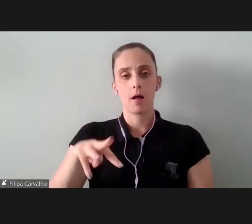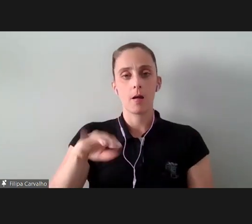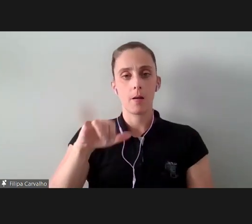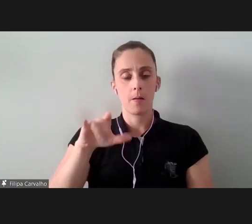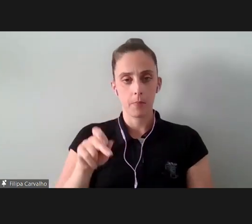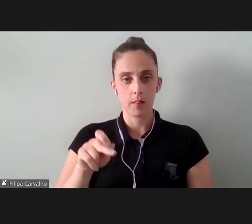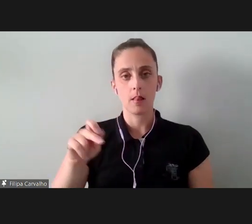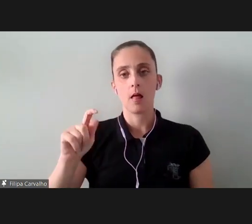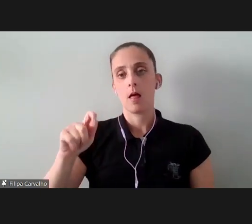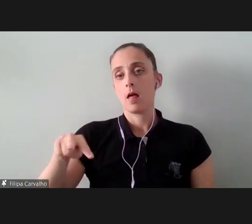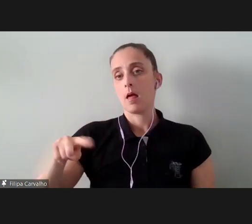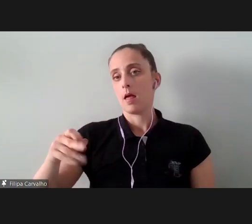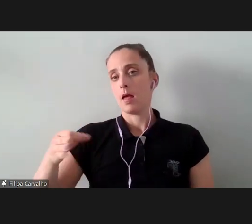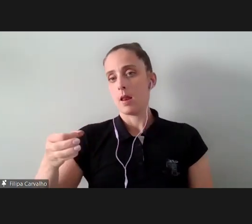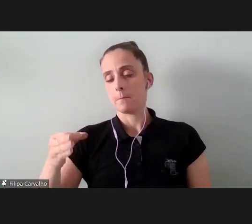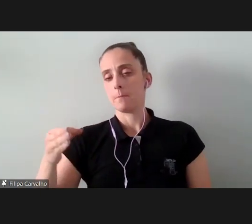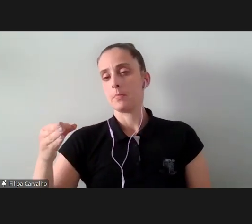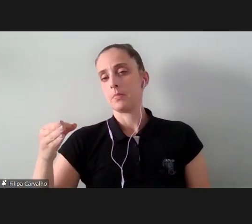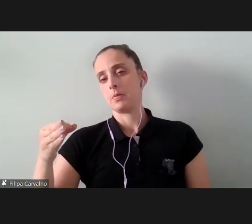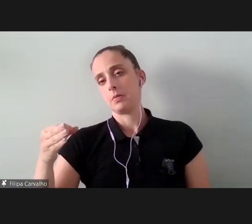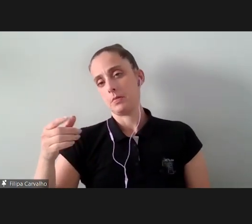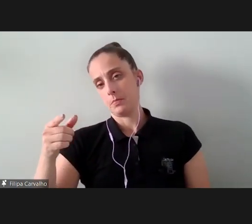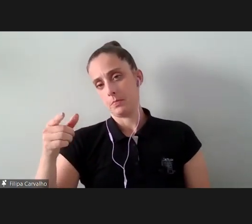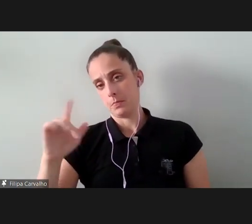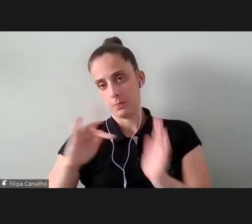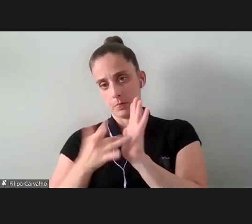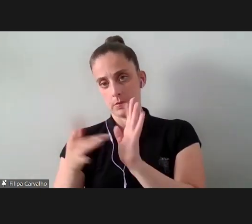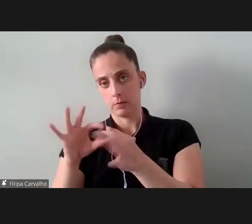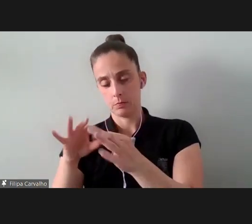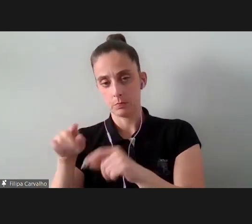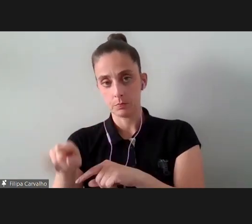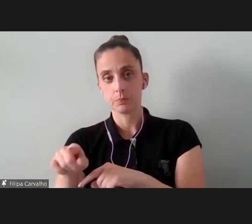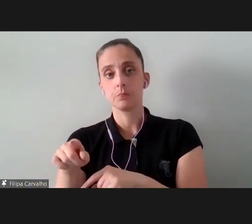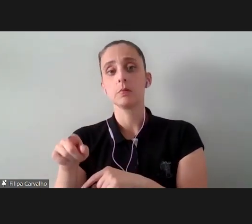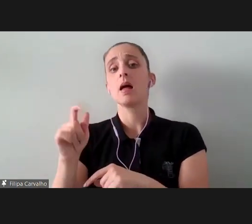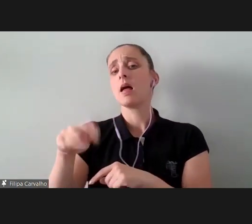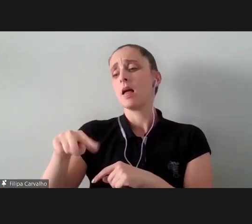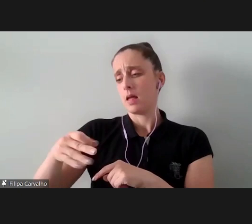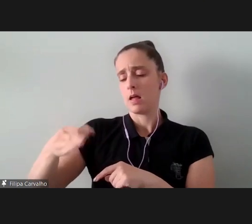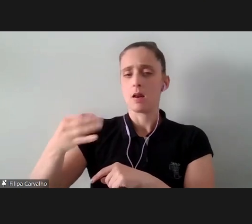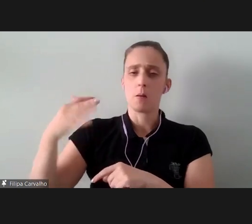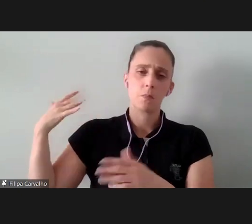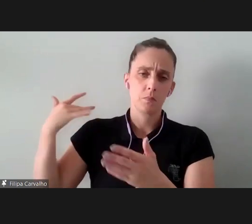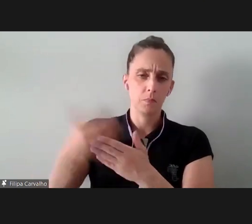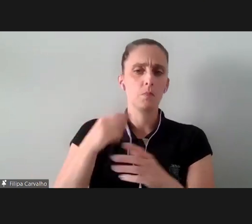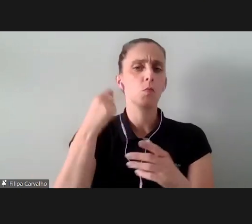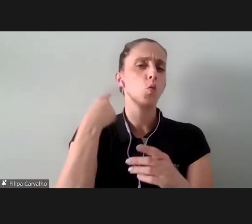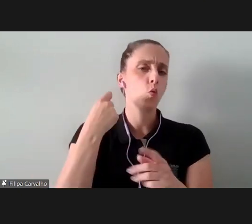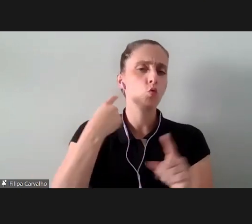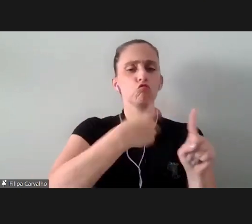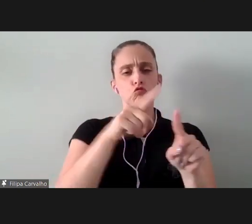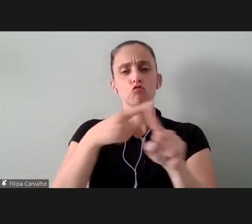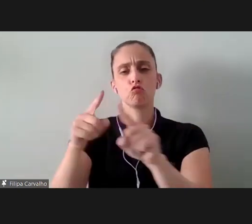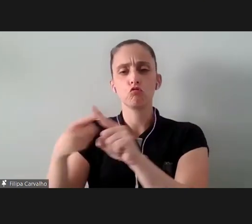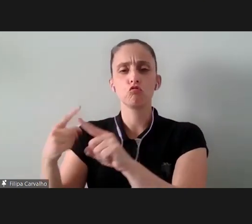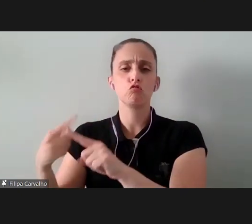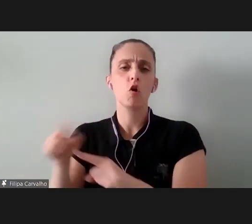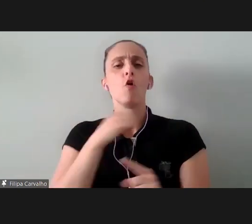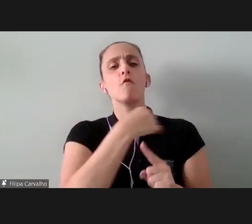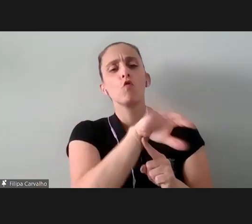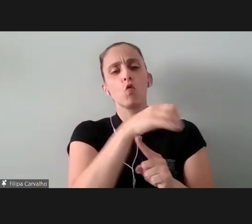ENAP do Brasil. Um, É sabido que a ENAP desenvolve vários cursos de